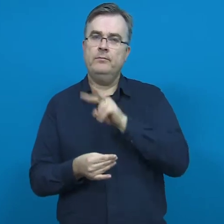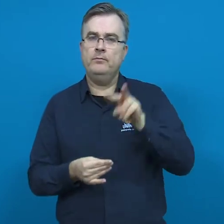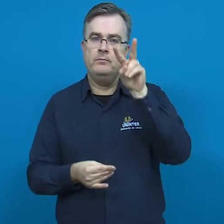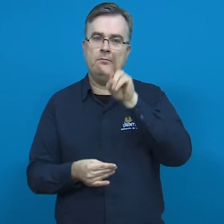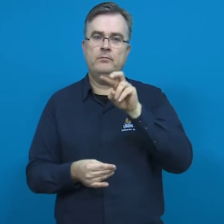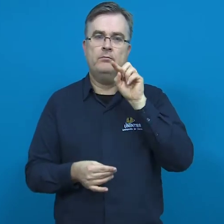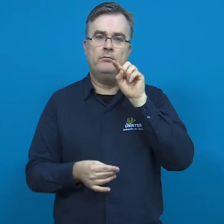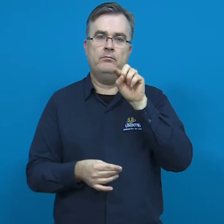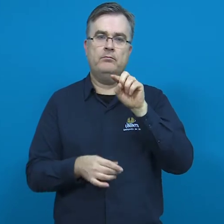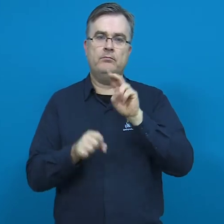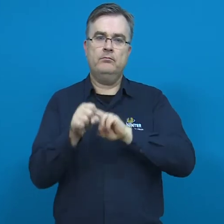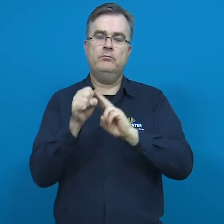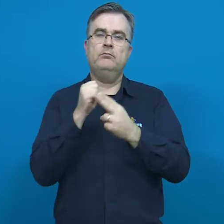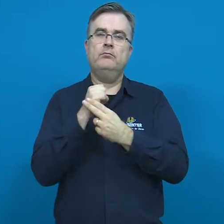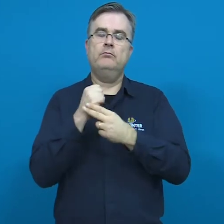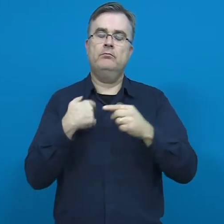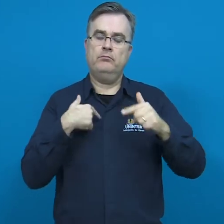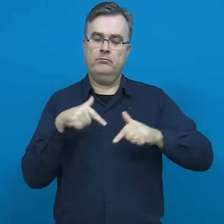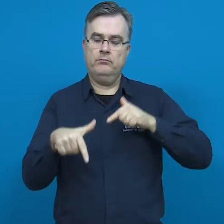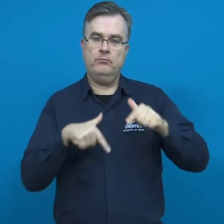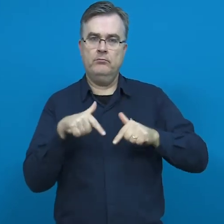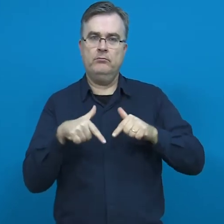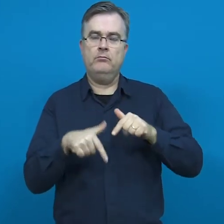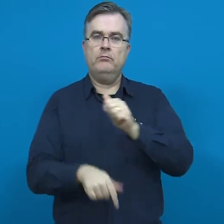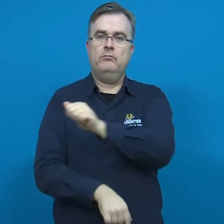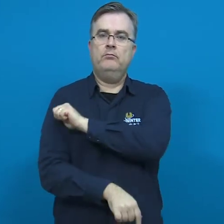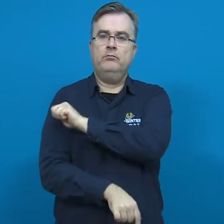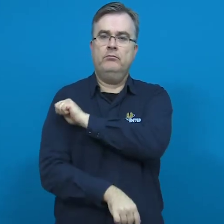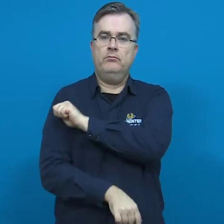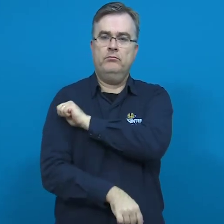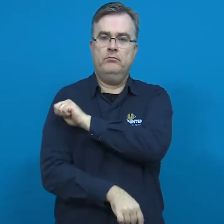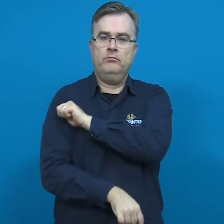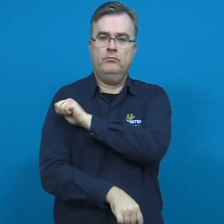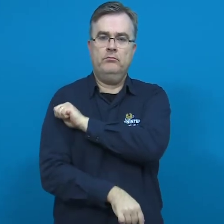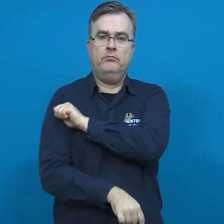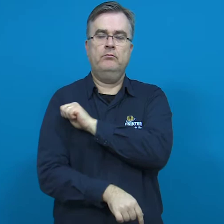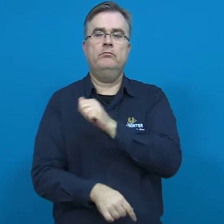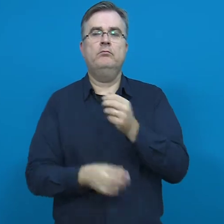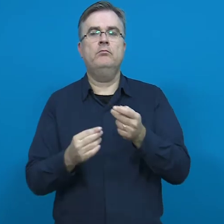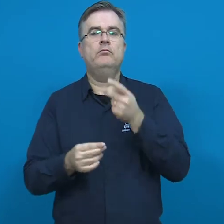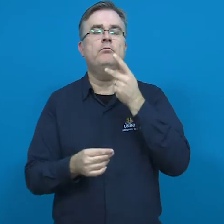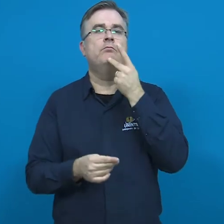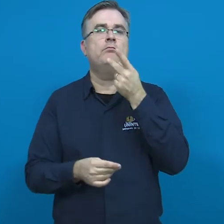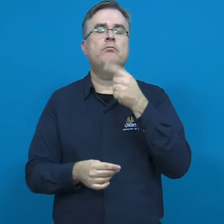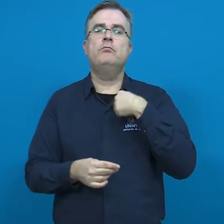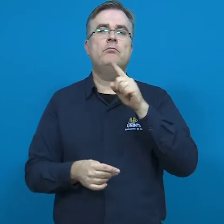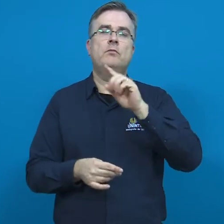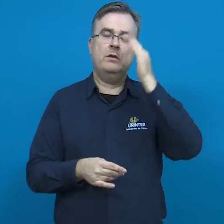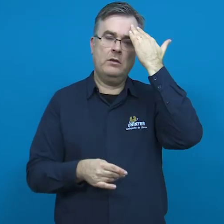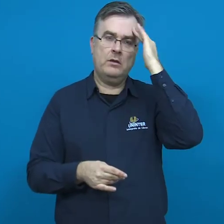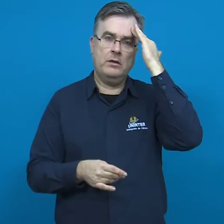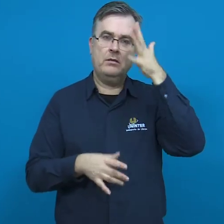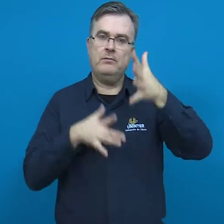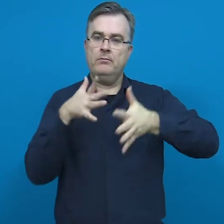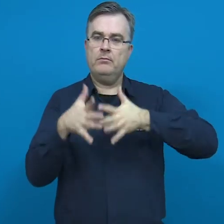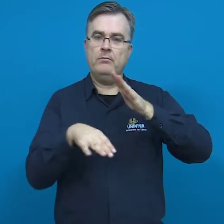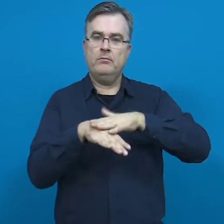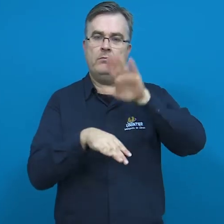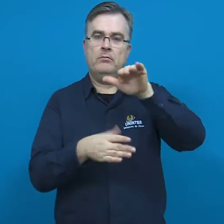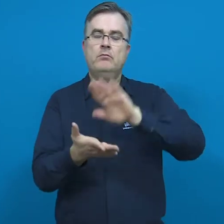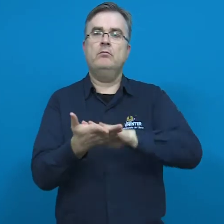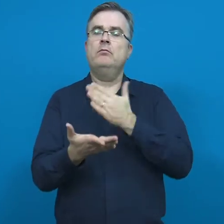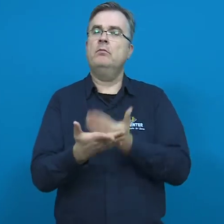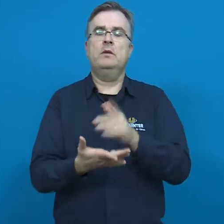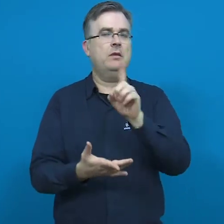o visual. E aqui no Uninter eu trabalho com os alunos, né? E fala assim, não, mas eu não estou entendendo